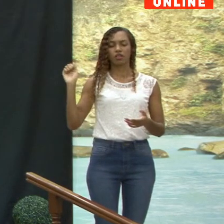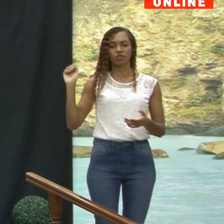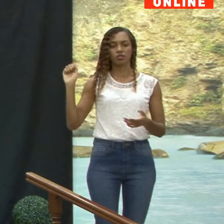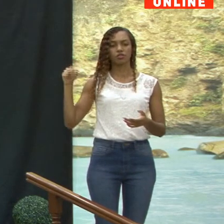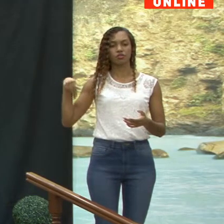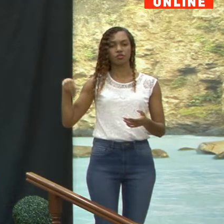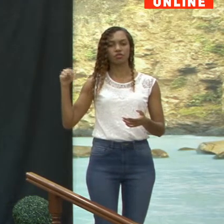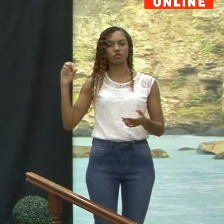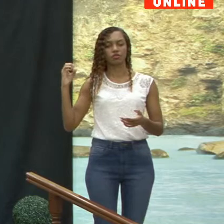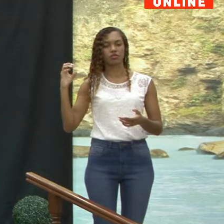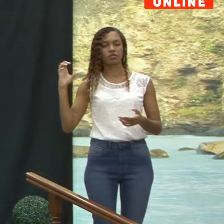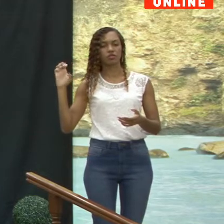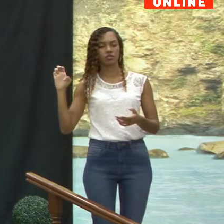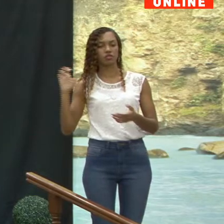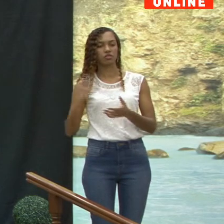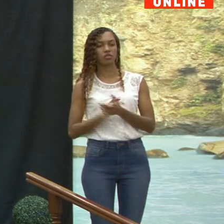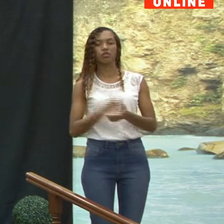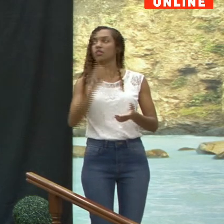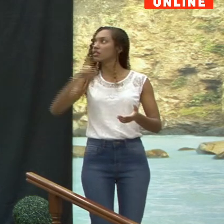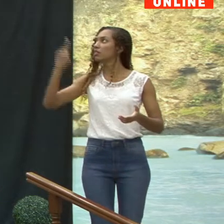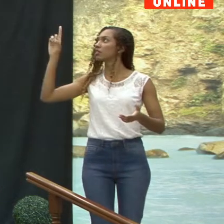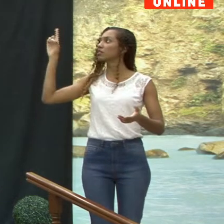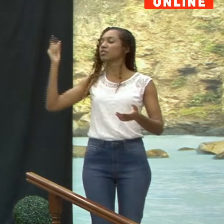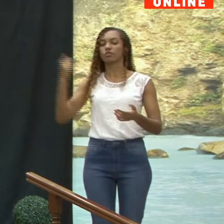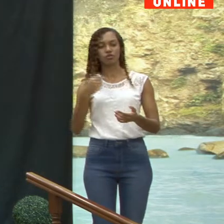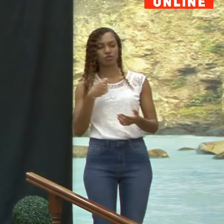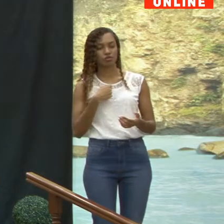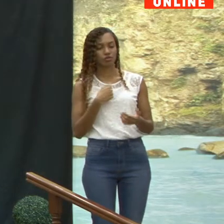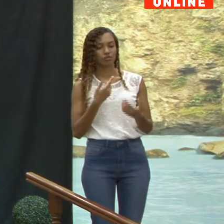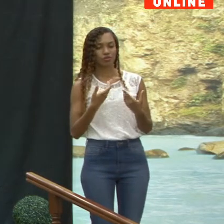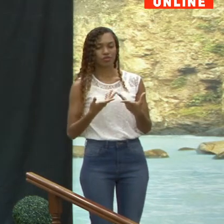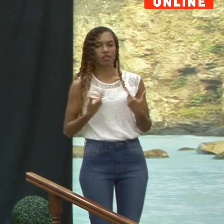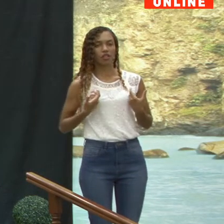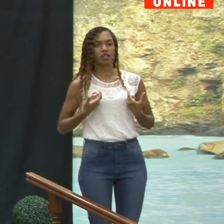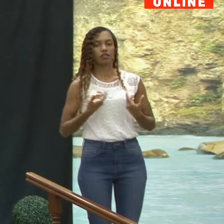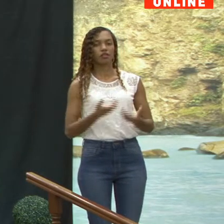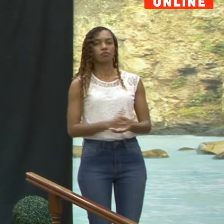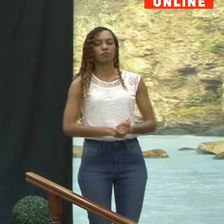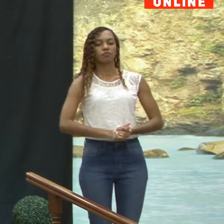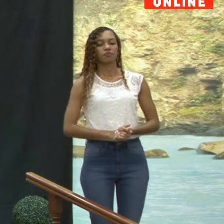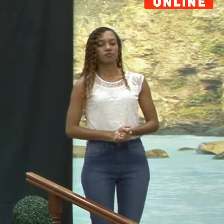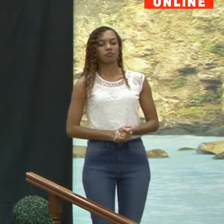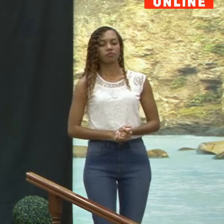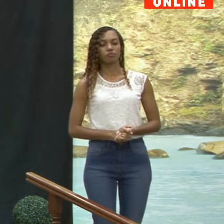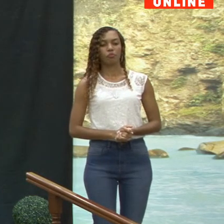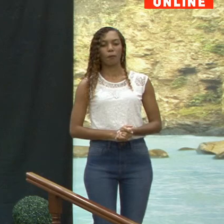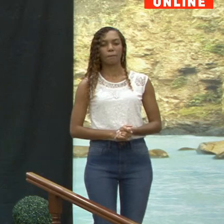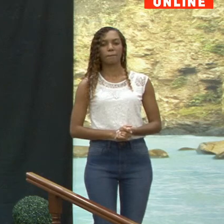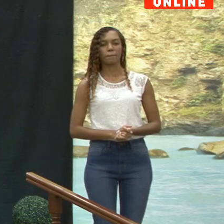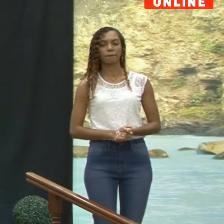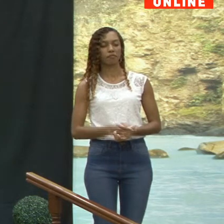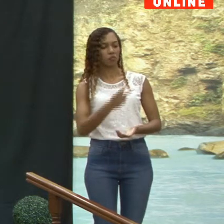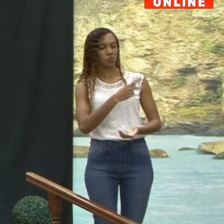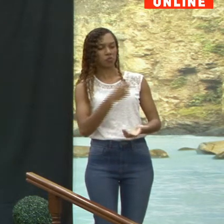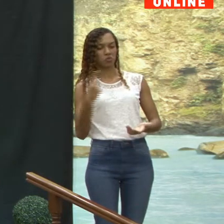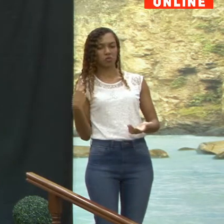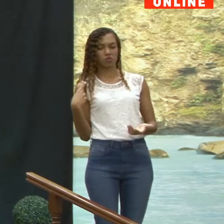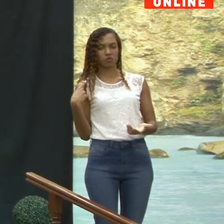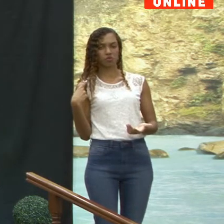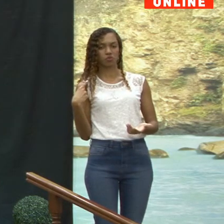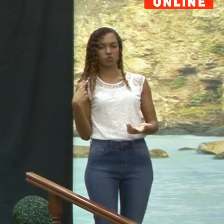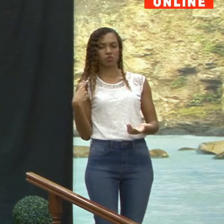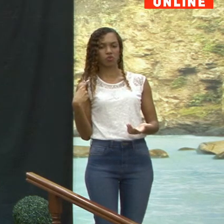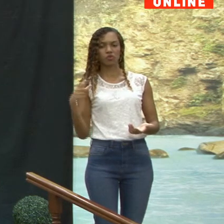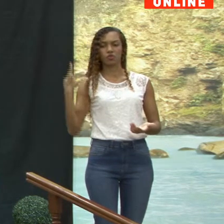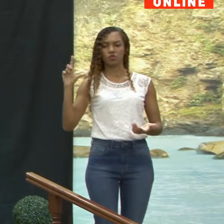dia da nossa vida, Ele quer dar uma chance. Quando os pastores de Ló e de Abraão começaram a brigar por